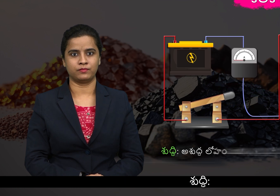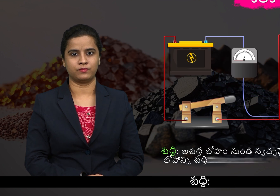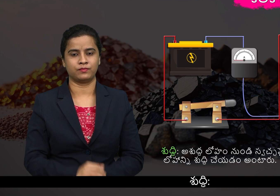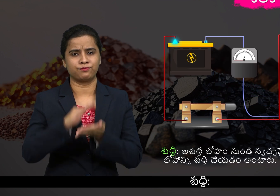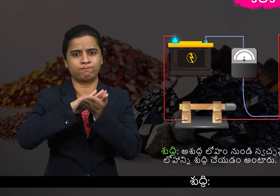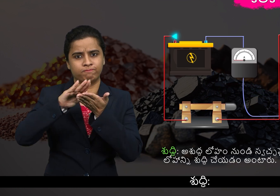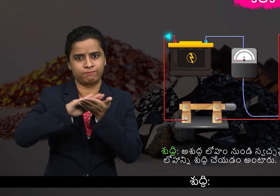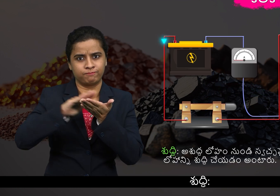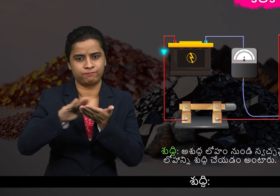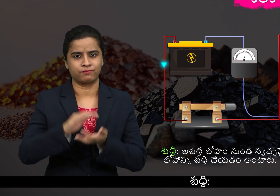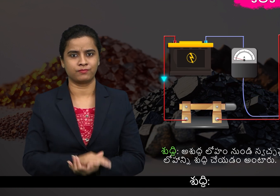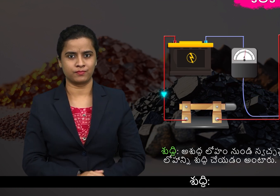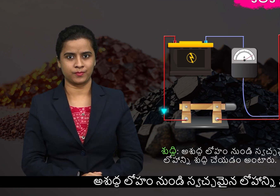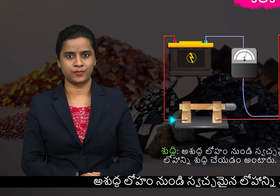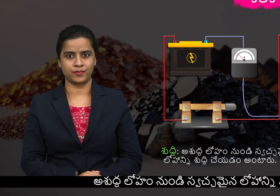శుద్ధి.